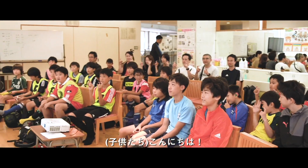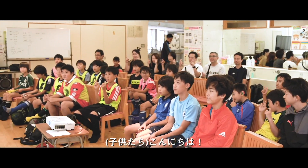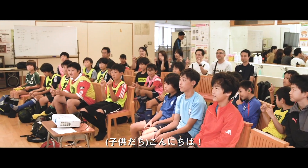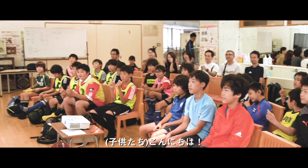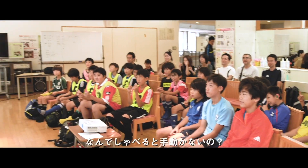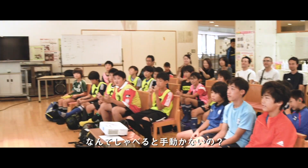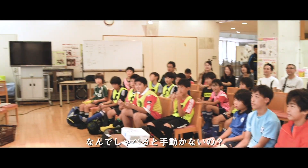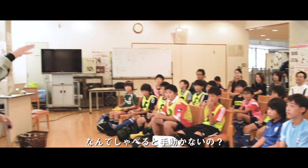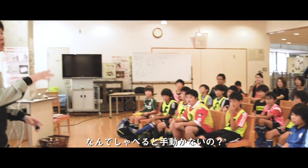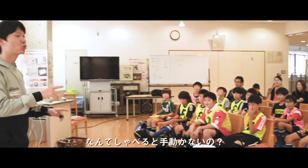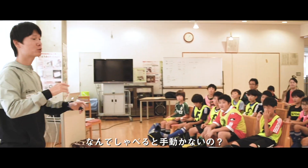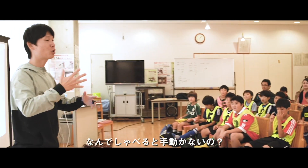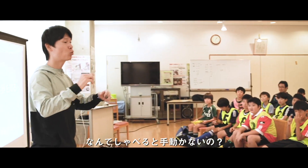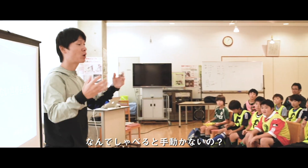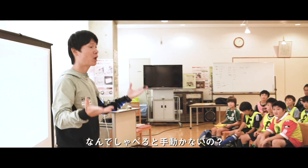こんにちは。 なんで喋ると手動かない。